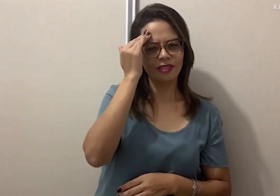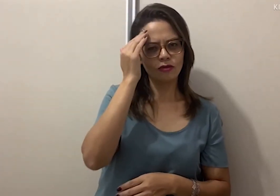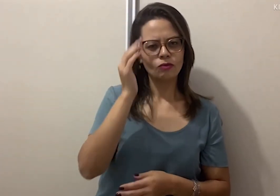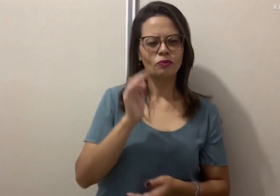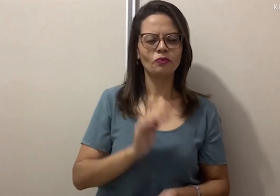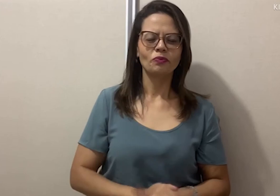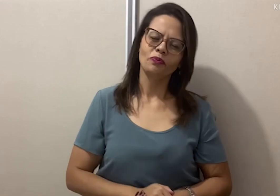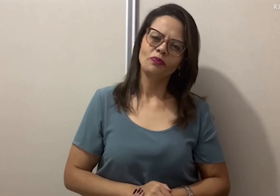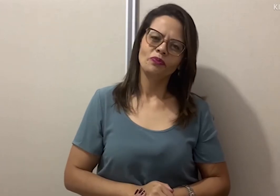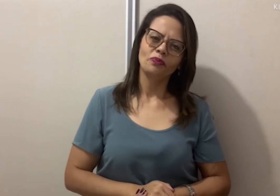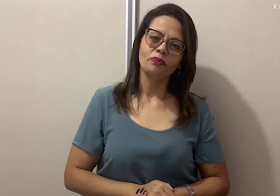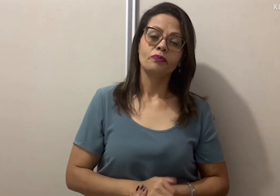Entendeu?